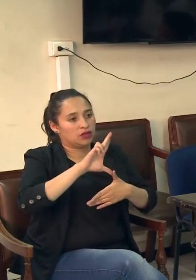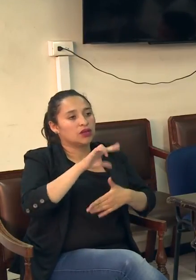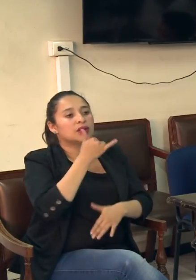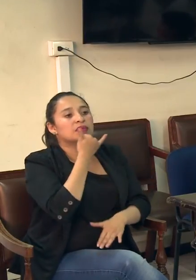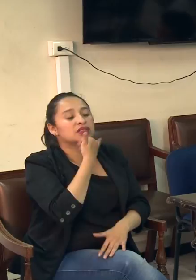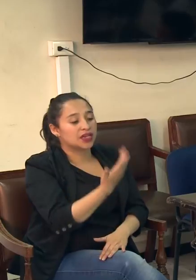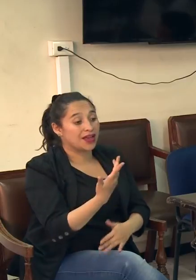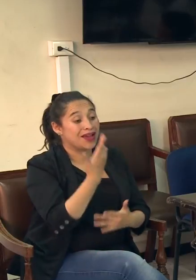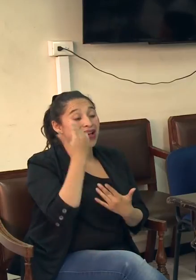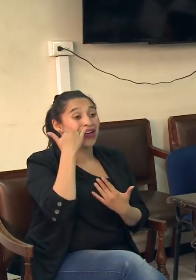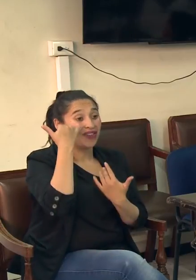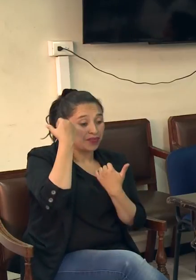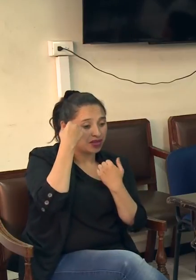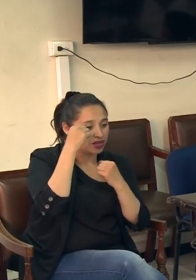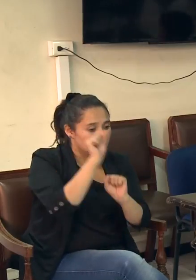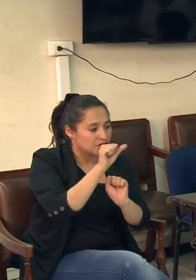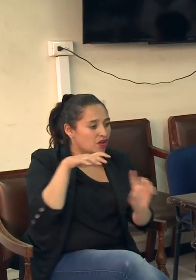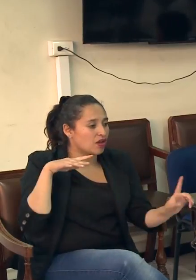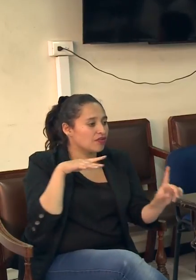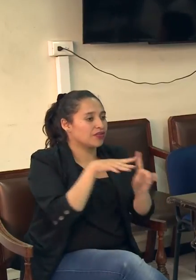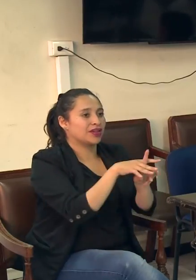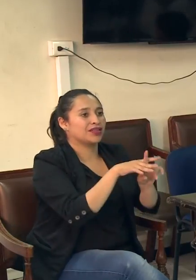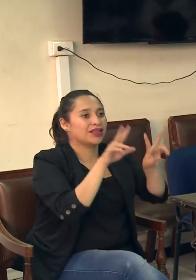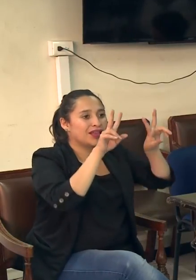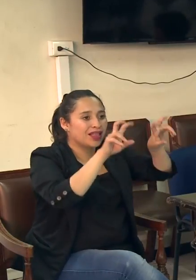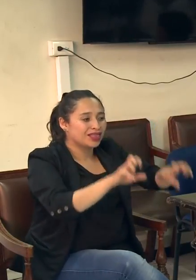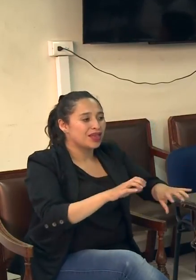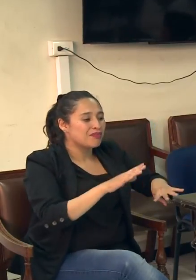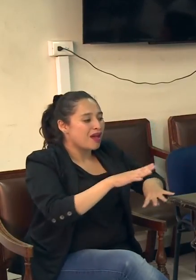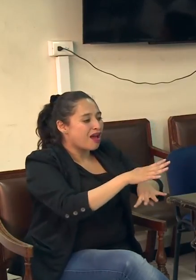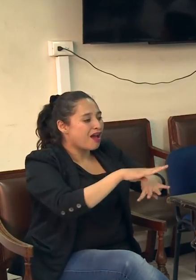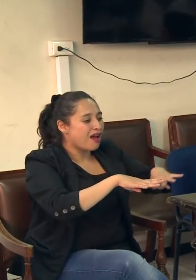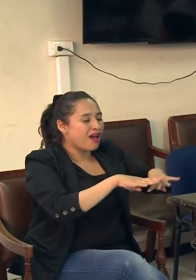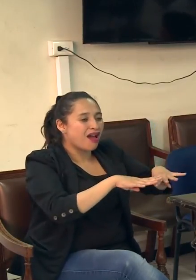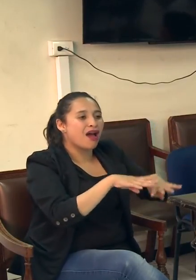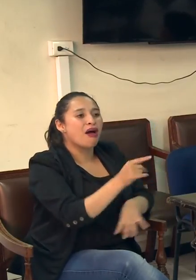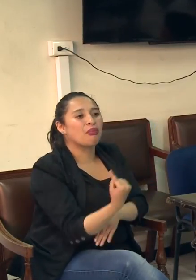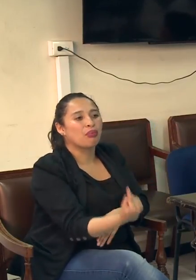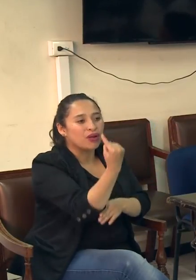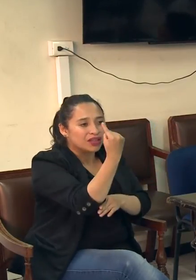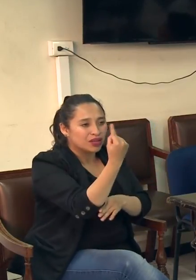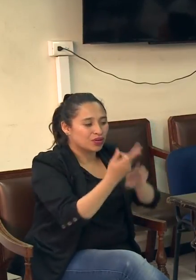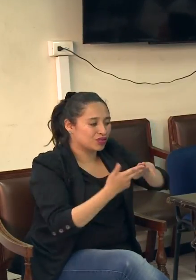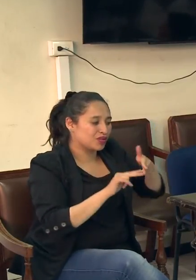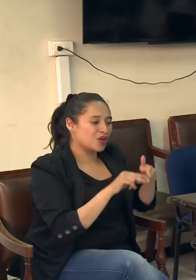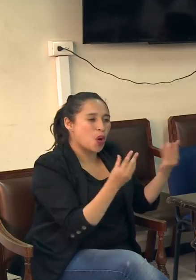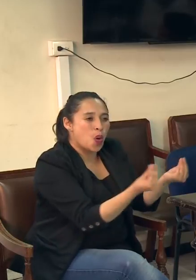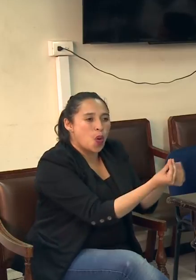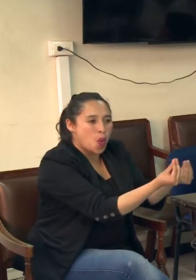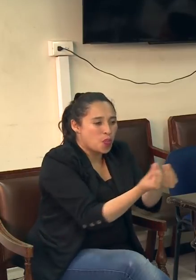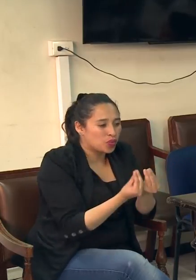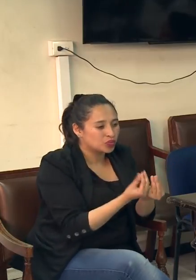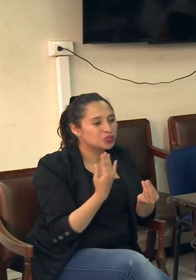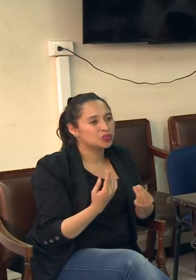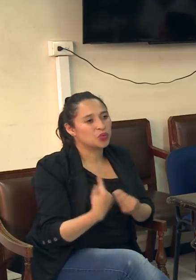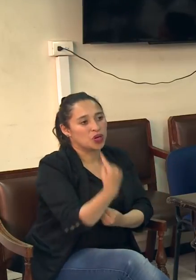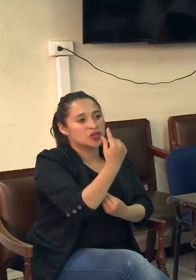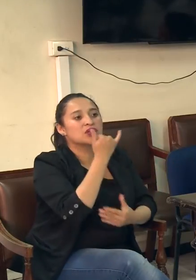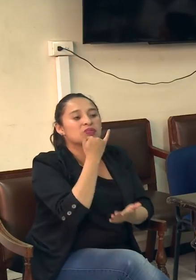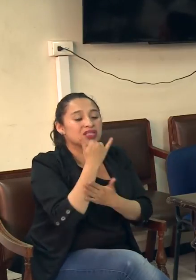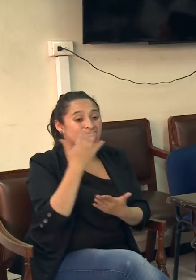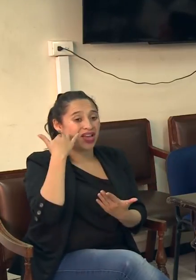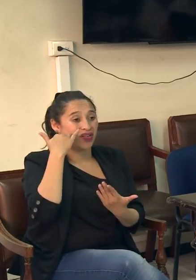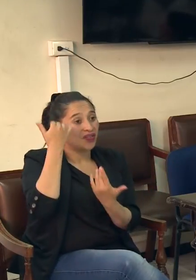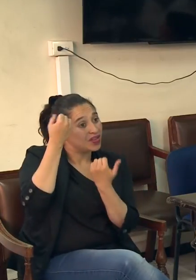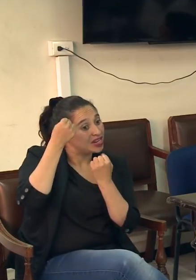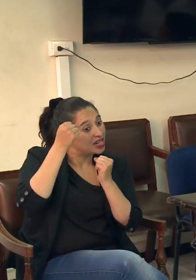tejido político. Y siempre ha habido una idea de que el feminismo no puede convivir con las izquierdas y con los movimientos alternativos.